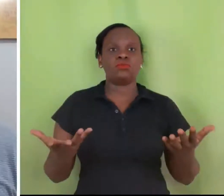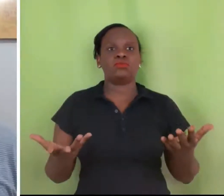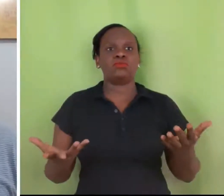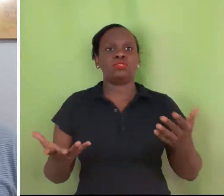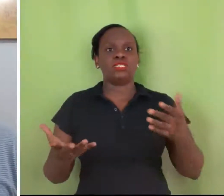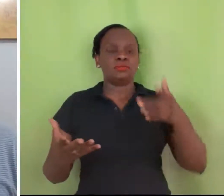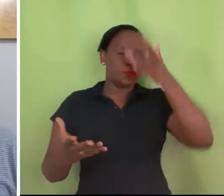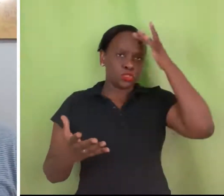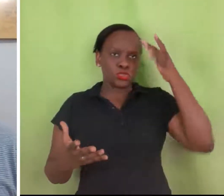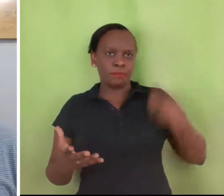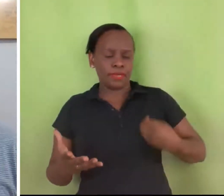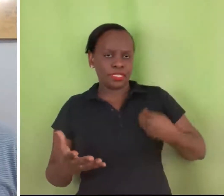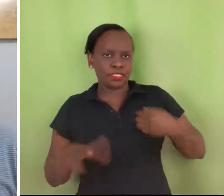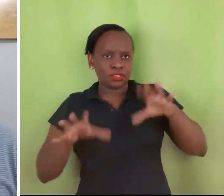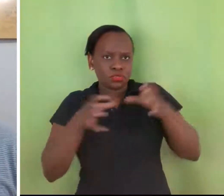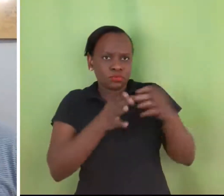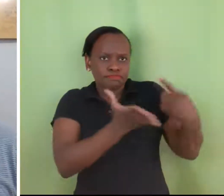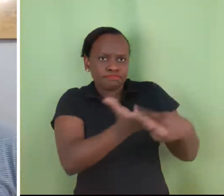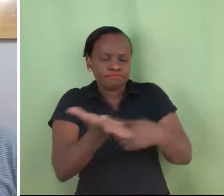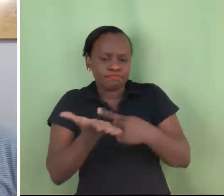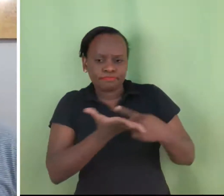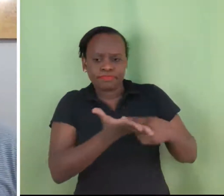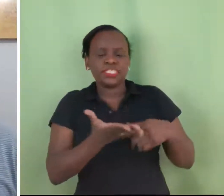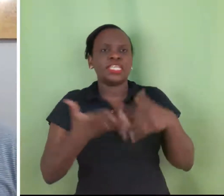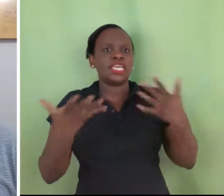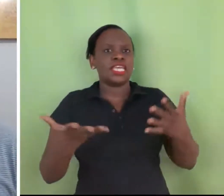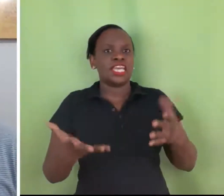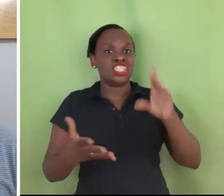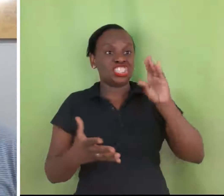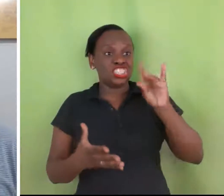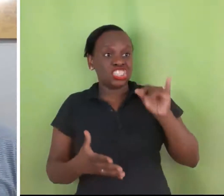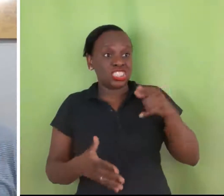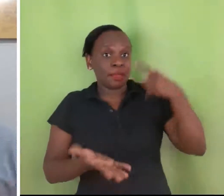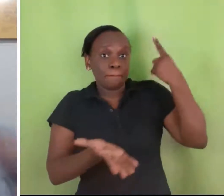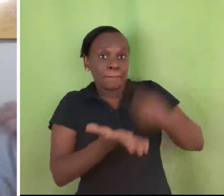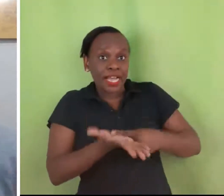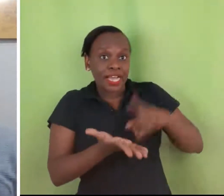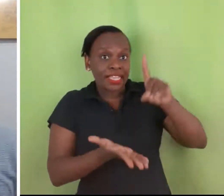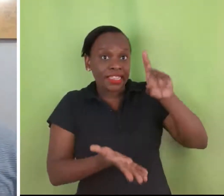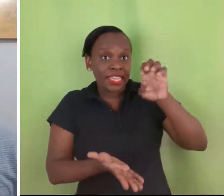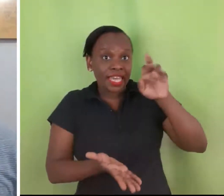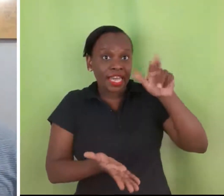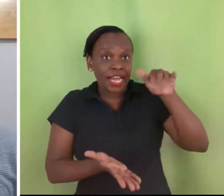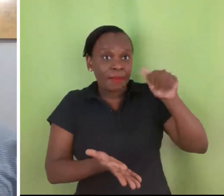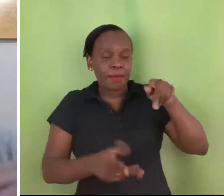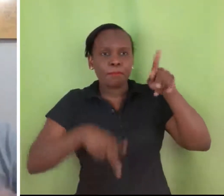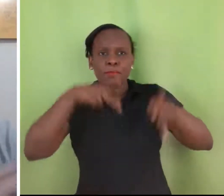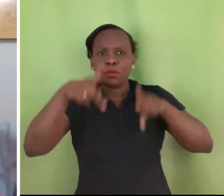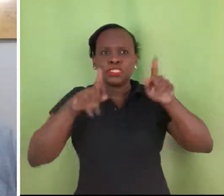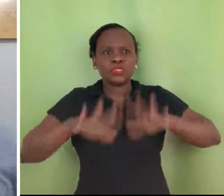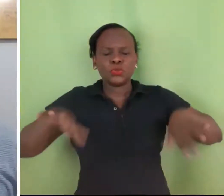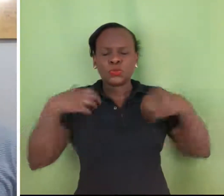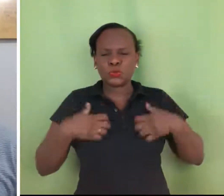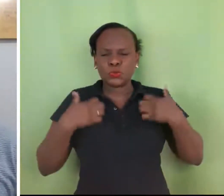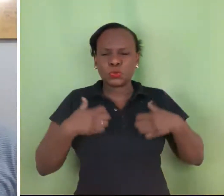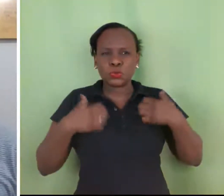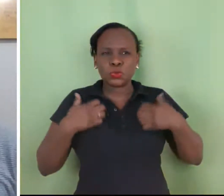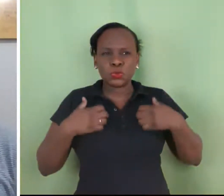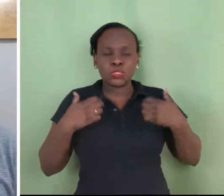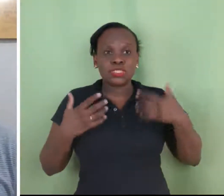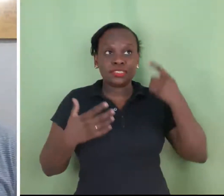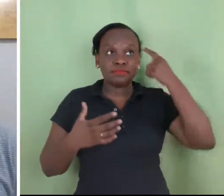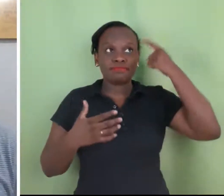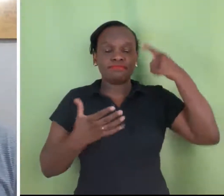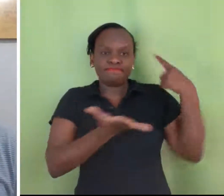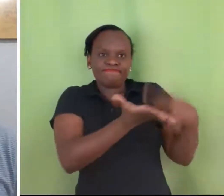os participantes da Conjuração Mineira eles pretendiam que no dia da derrama, né, quando a população estivesse revoltada, eles iam então